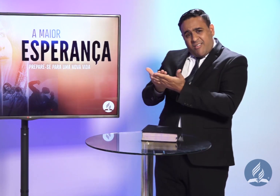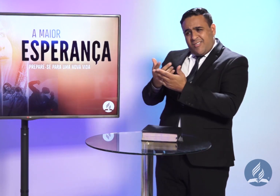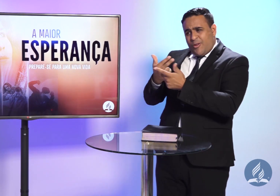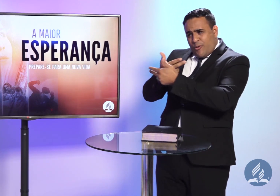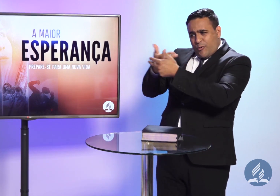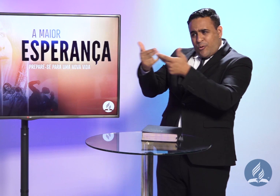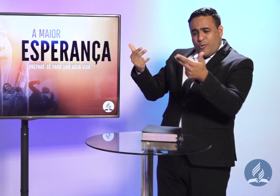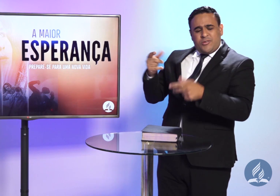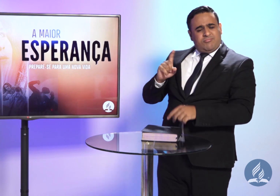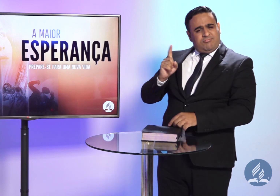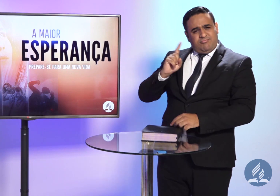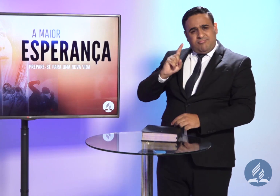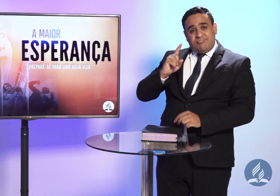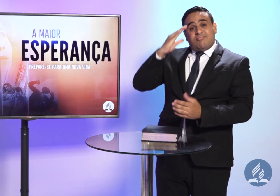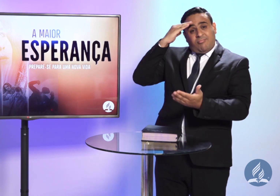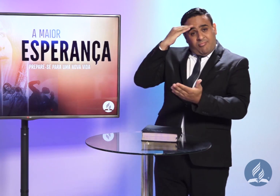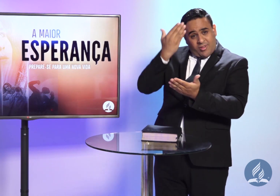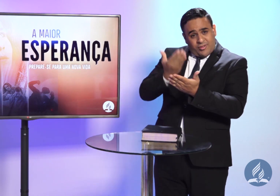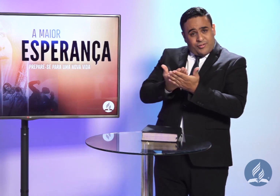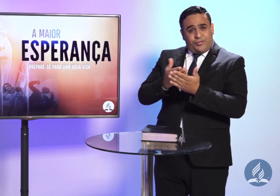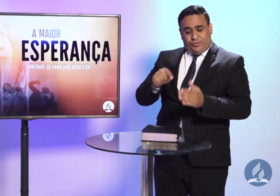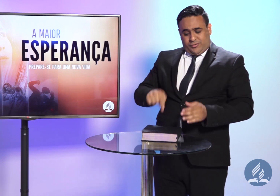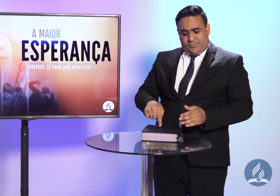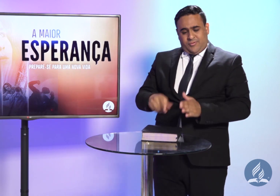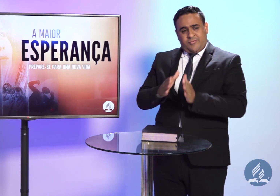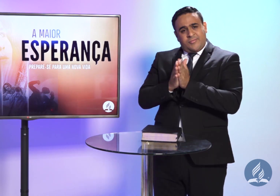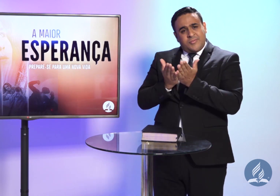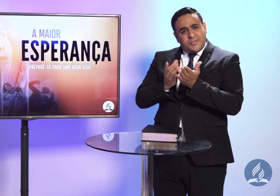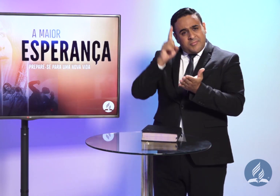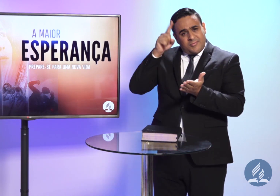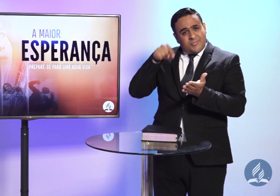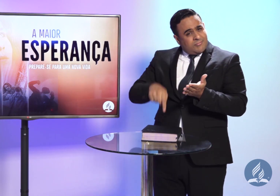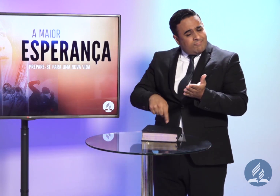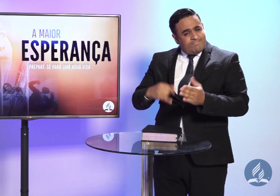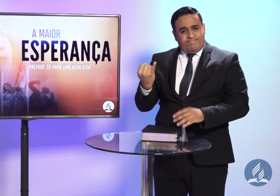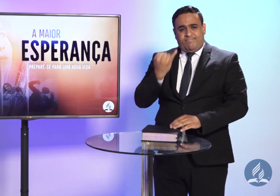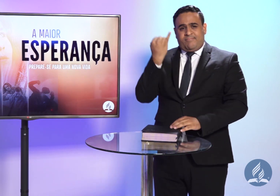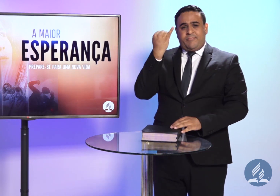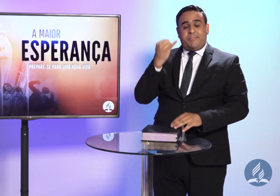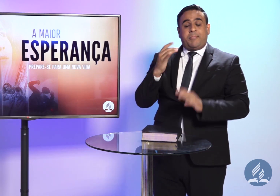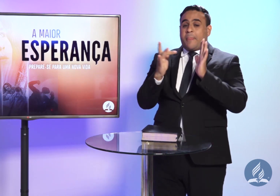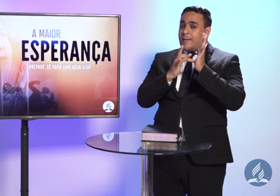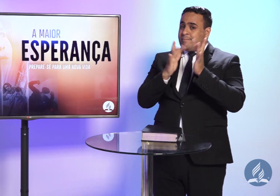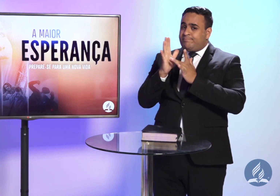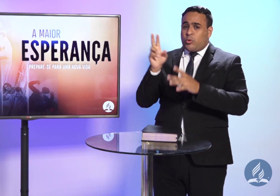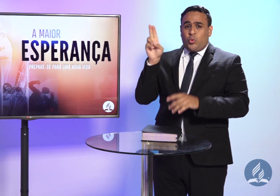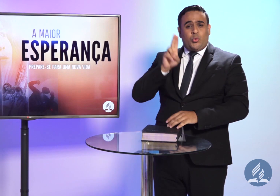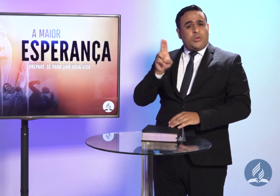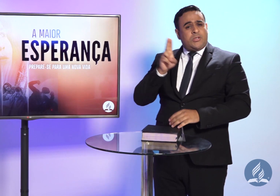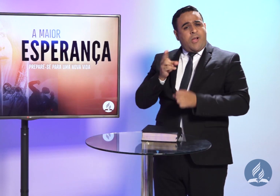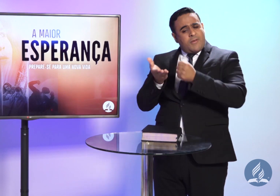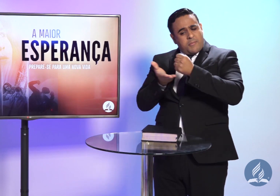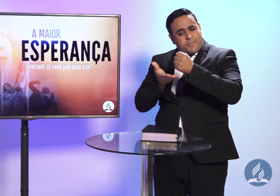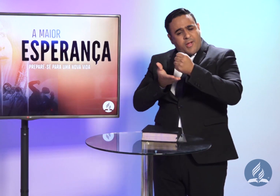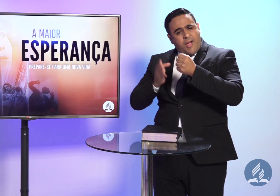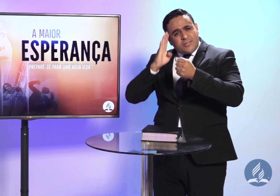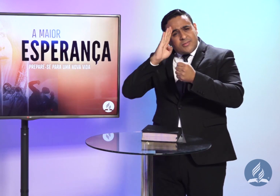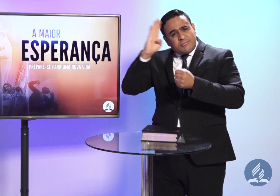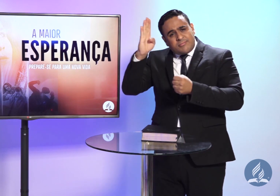não consegue compreender que ela está sendo enganada. Por isso que é importante você seguir a Bíblia. Por isso que é importante você